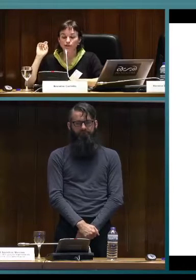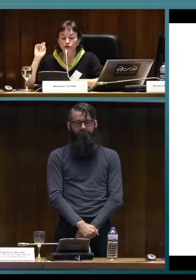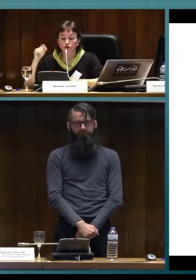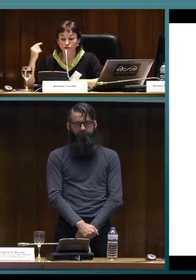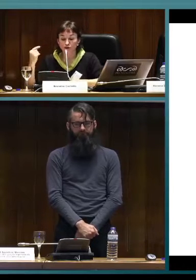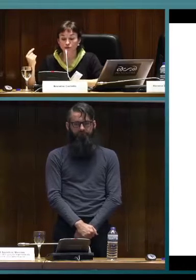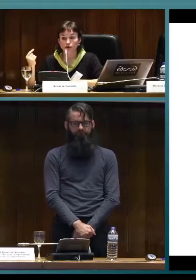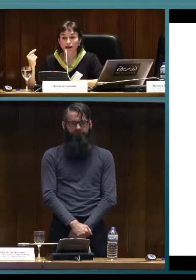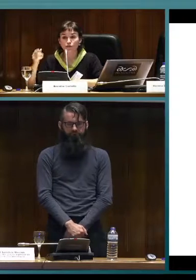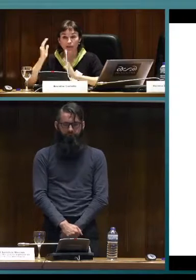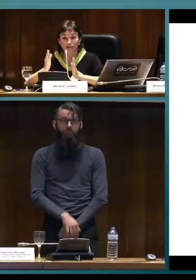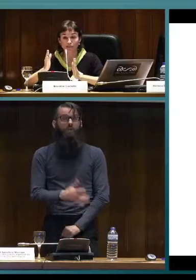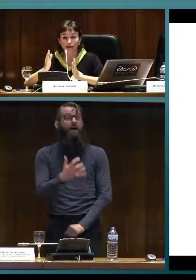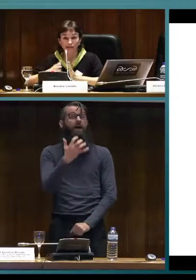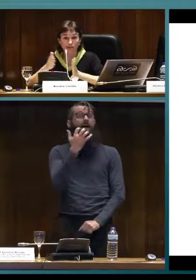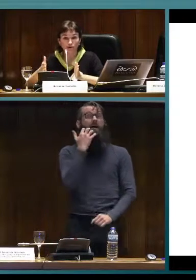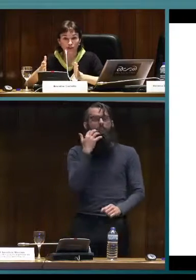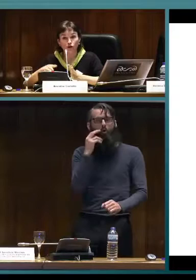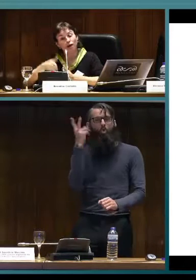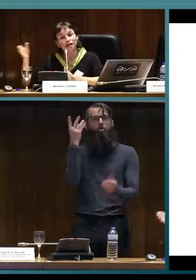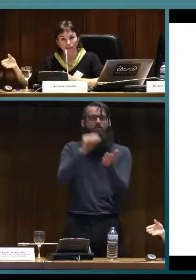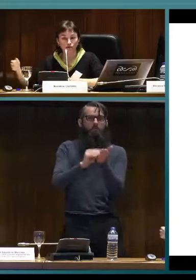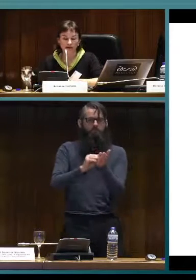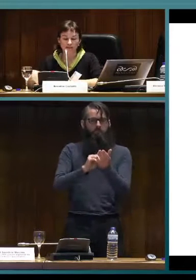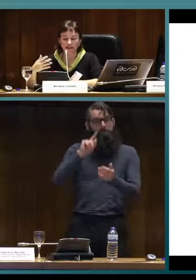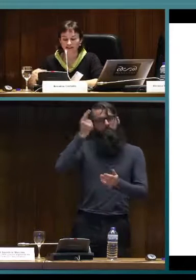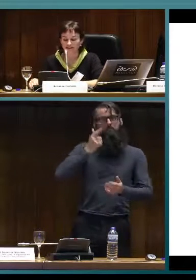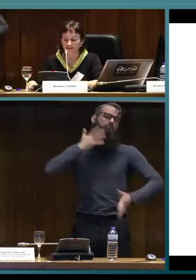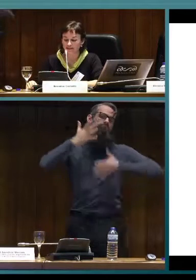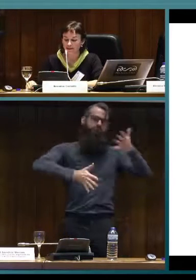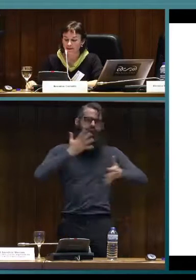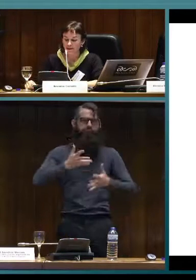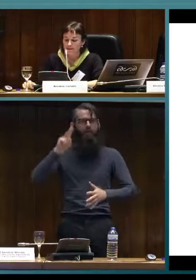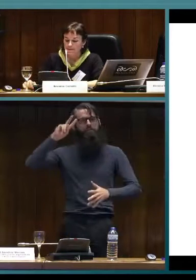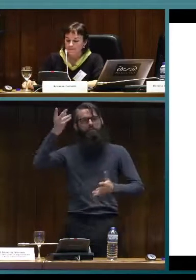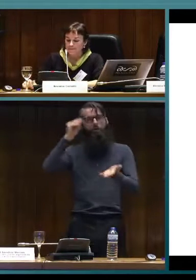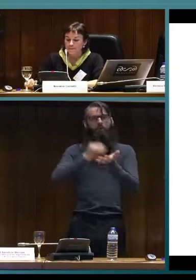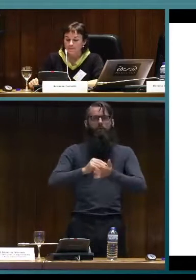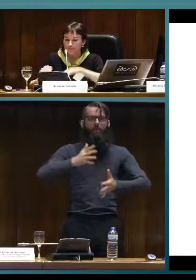Como habéis visto, todos los vídeos que mostraremos, la primera parte es en velocidad normal, la segunda en cámara lenta.